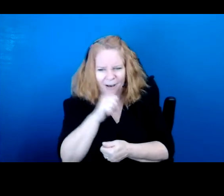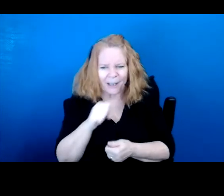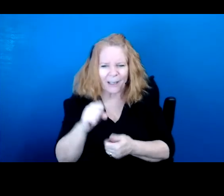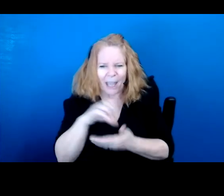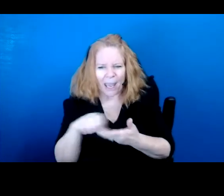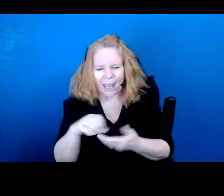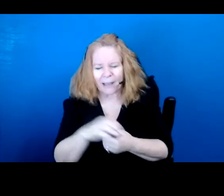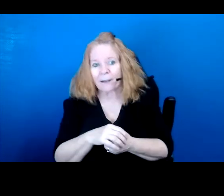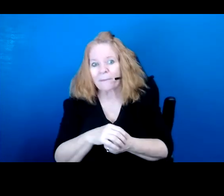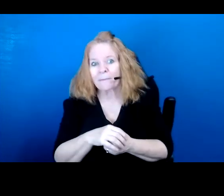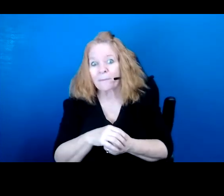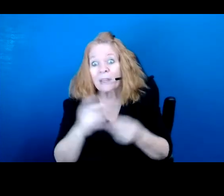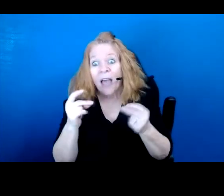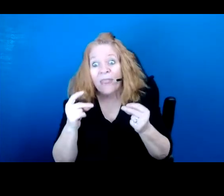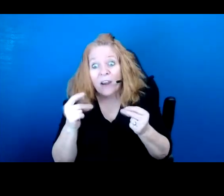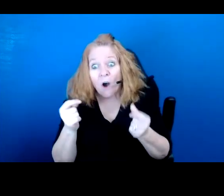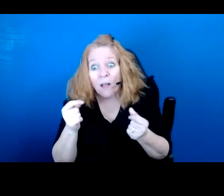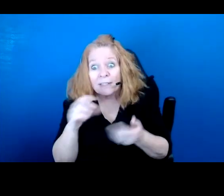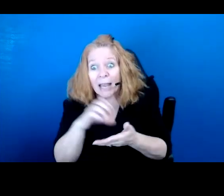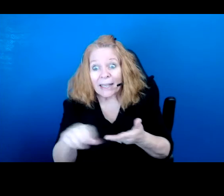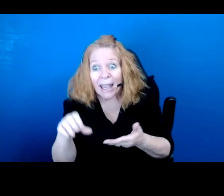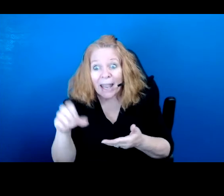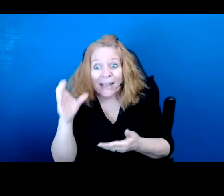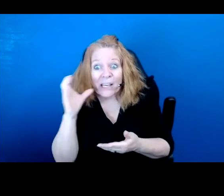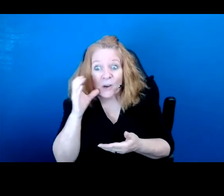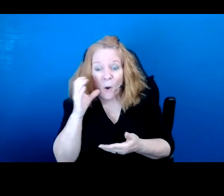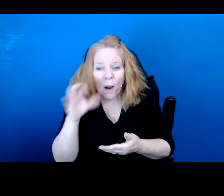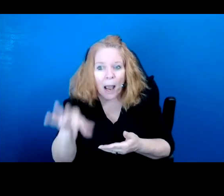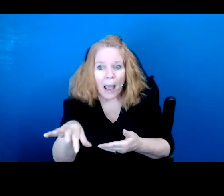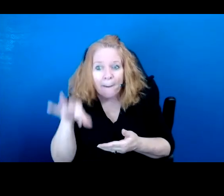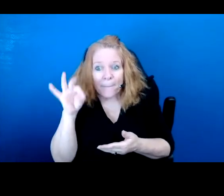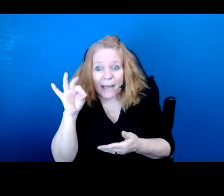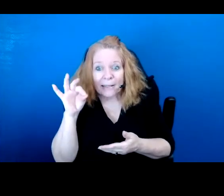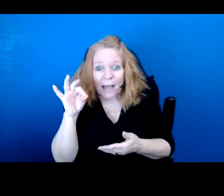me encanta y en ese momento